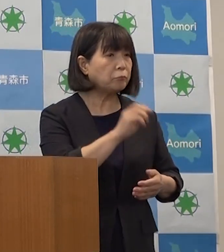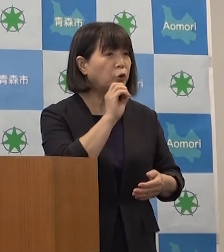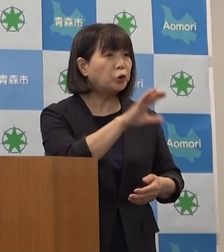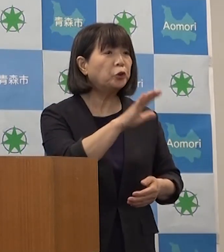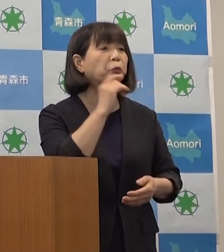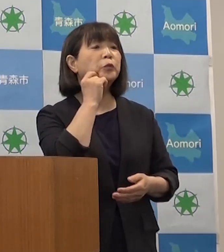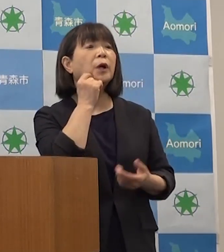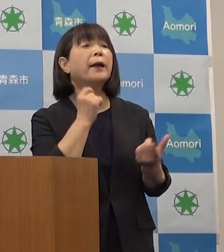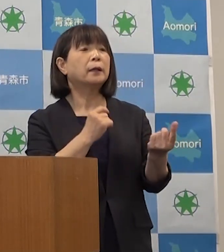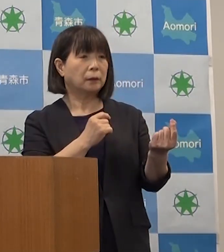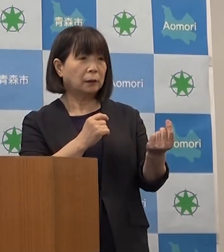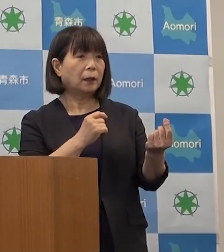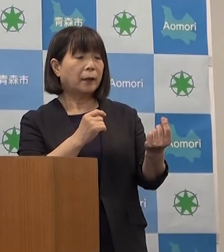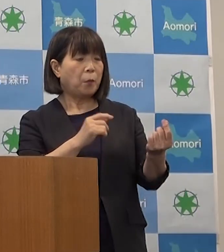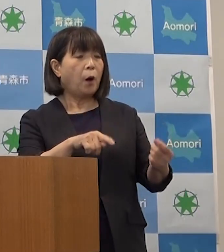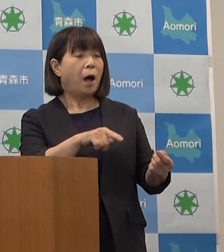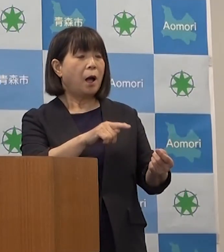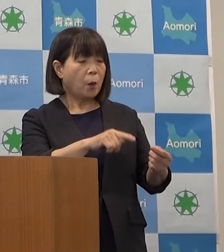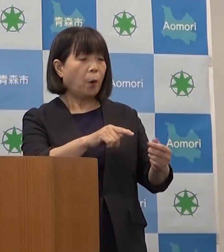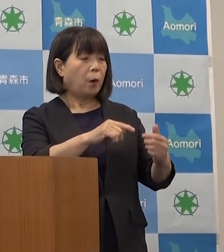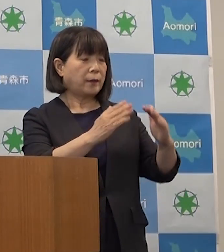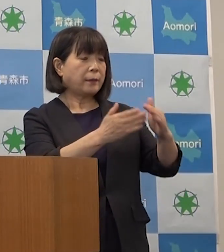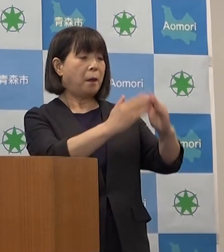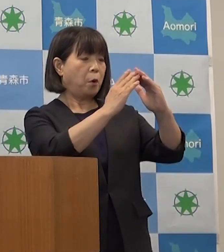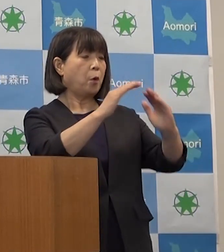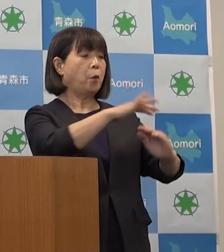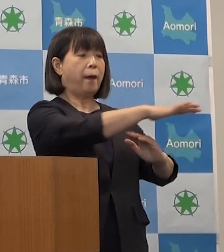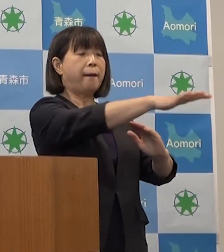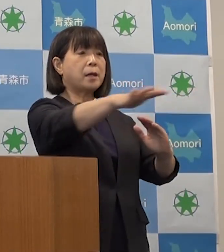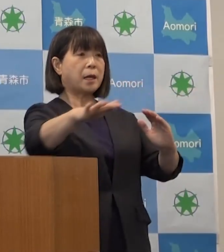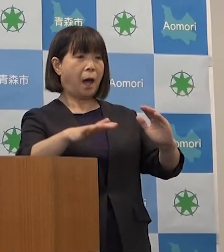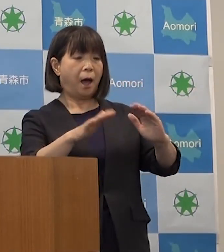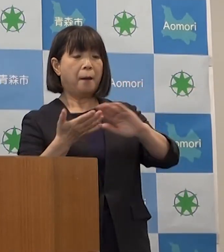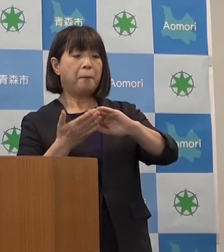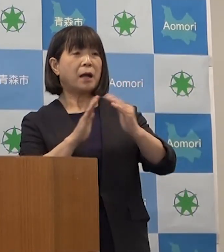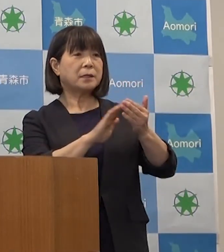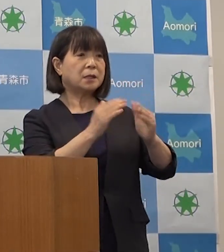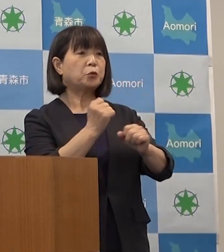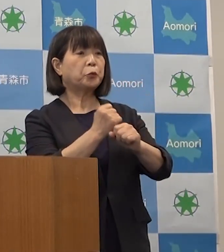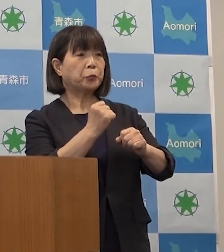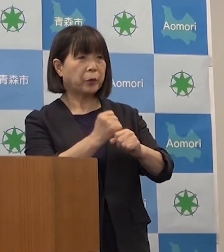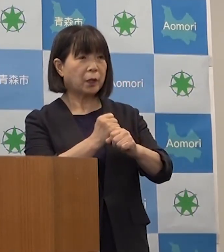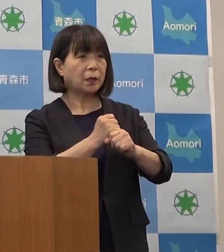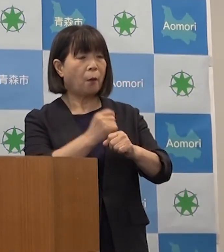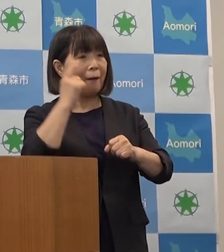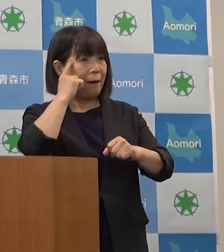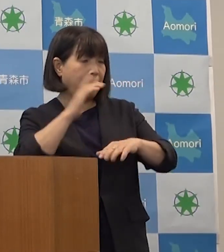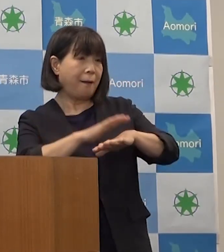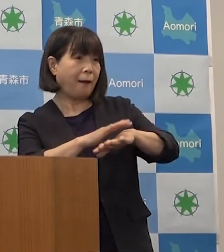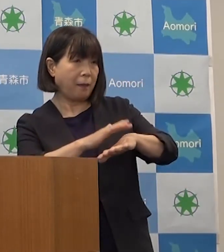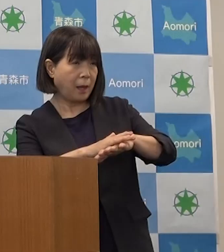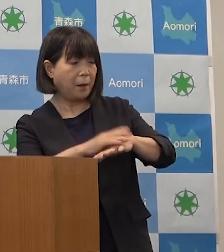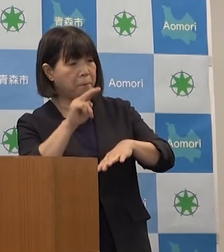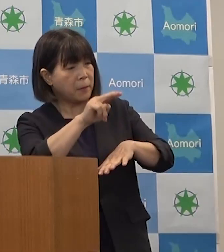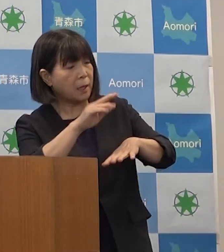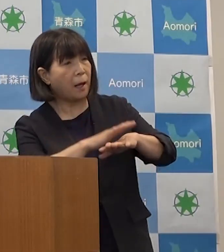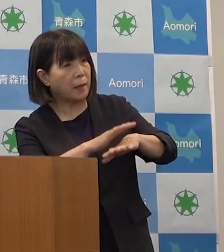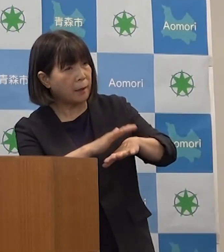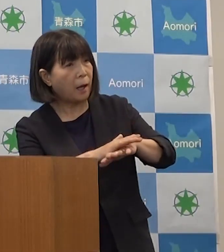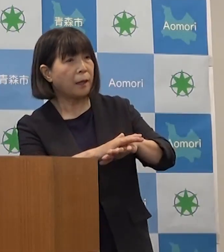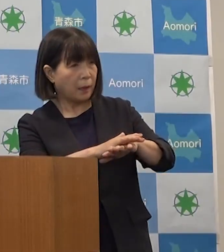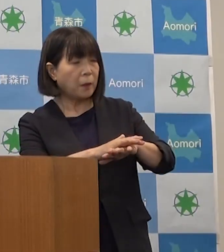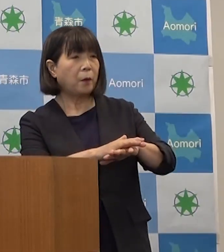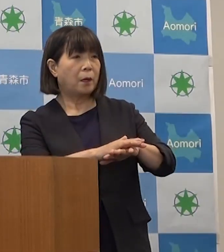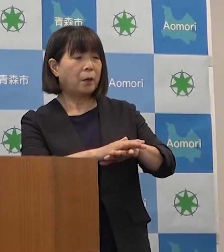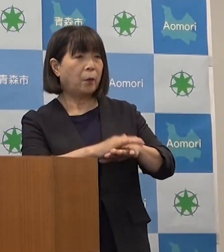ませんので、全体としてエリア全体としてまちづくりの観点で青森市としてはどういう、こうビジョンを掲げられ